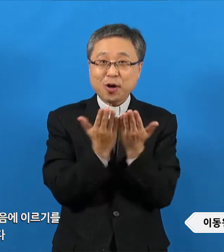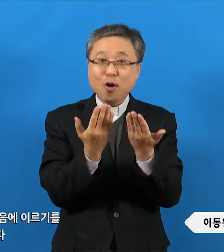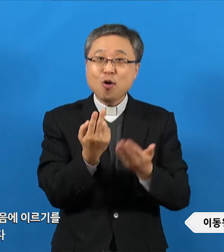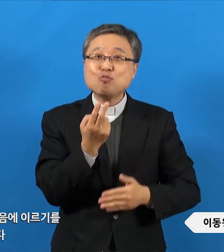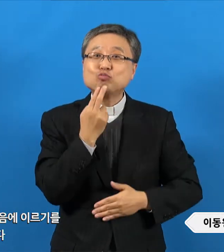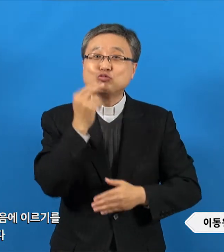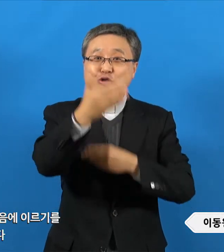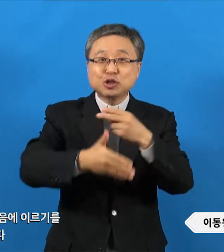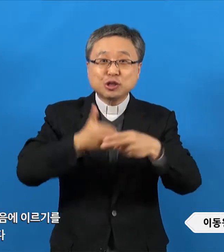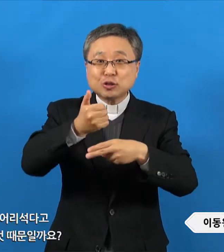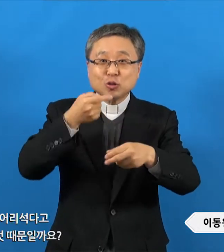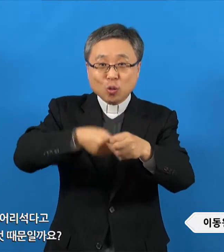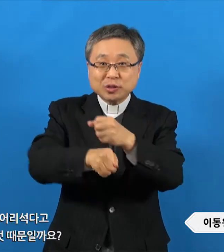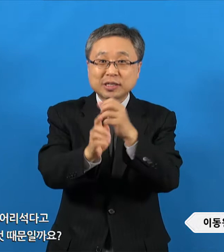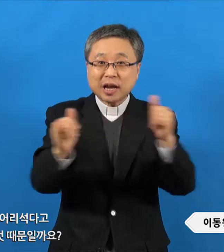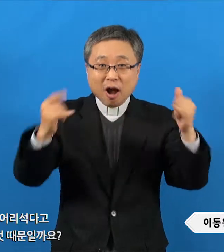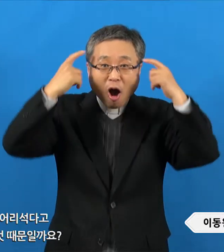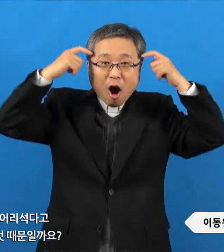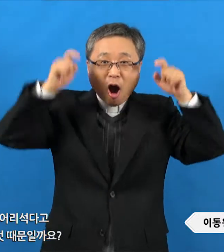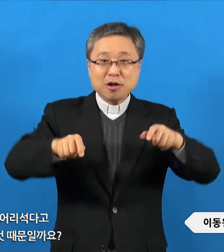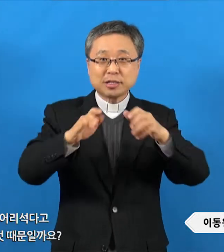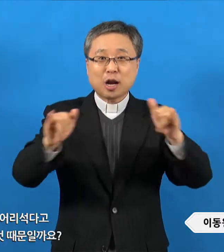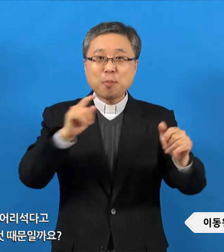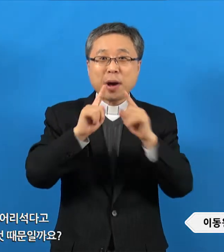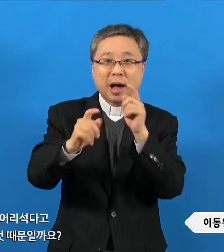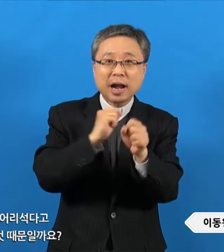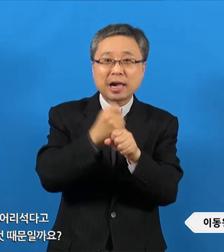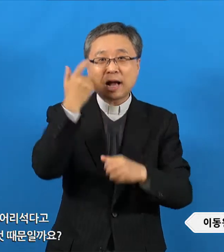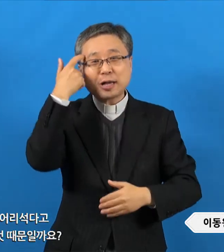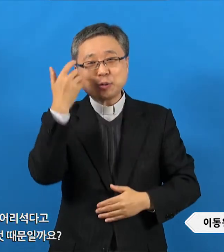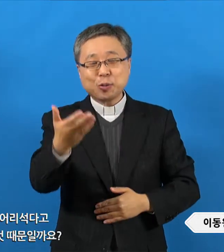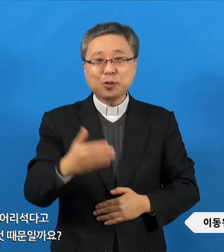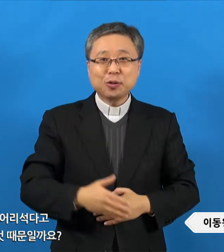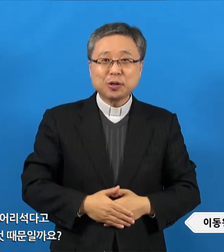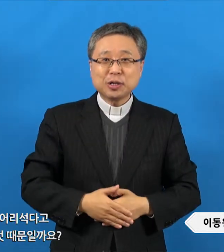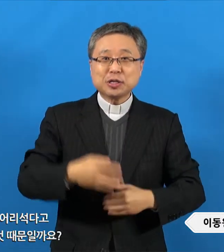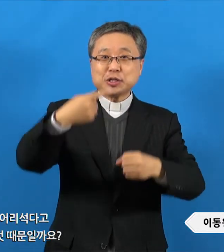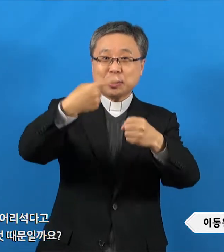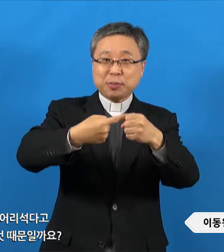무신론자를 어리석은 자라고 말할까요? 그 첫 번째 이유,